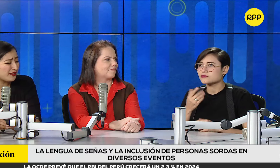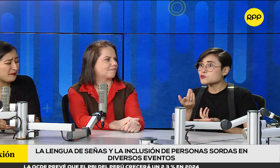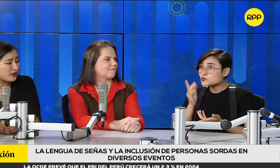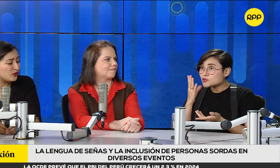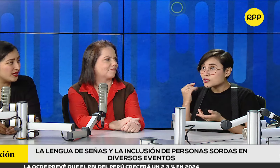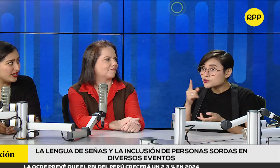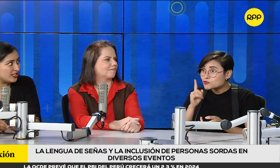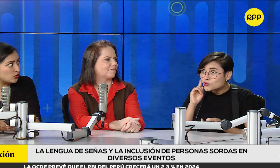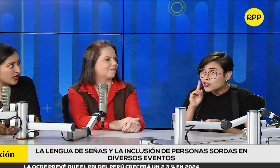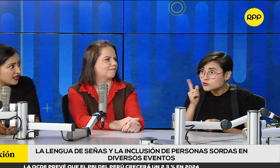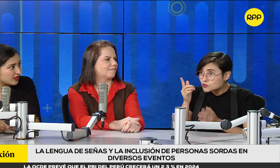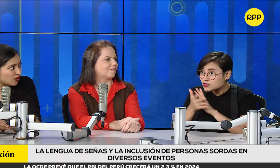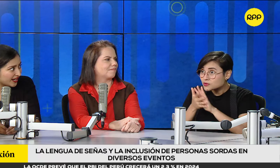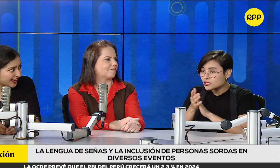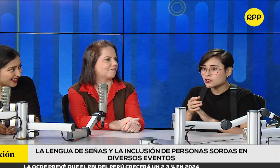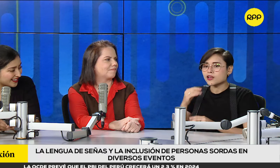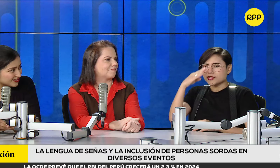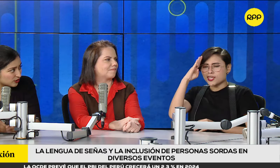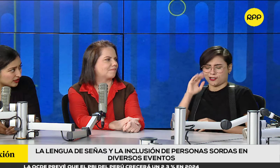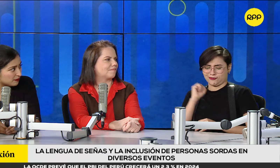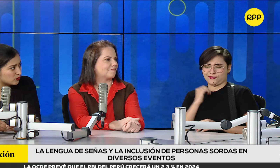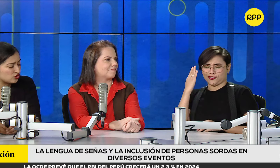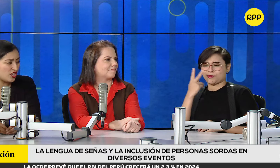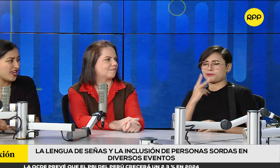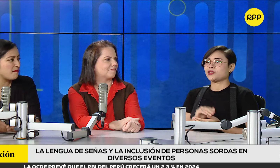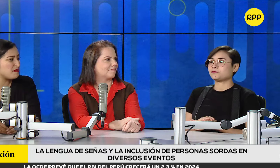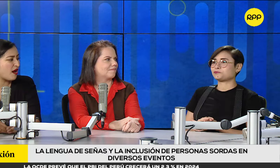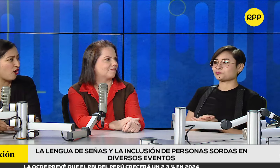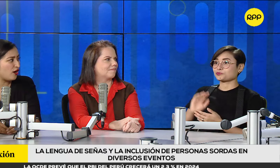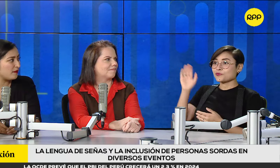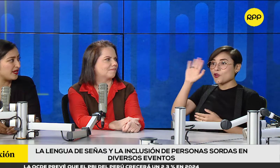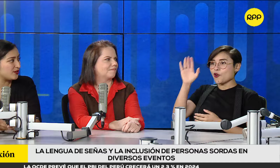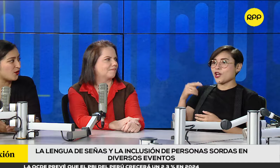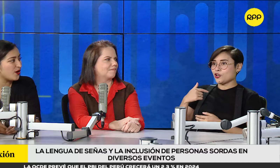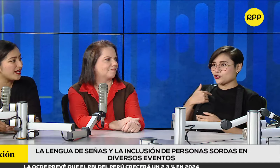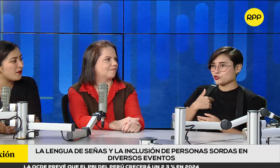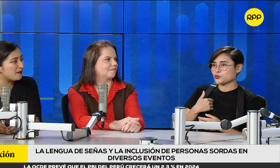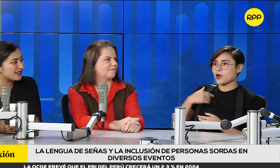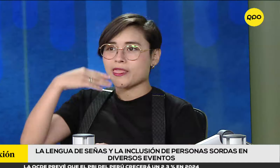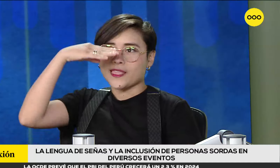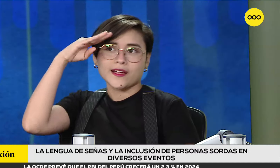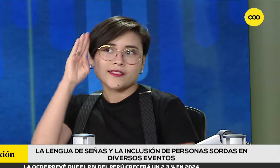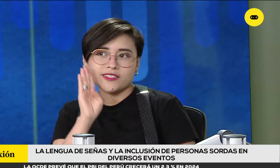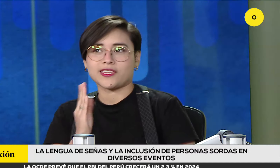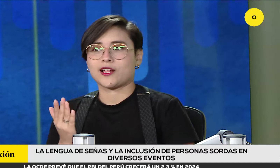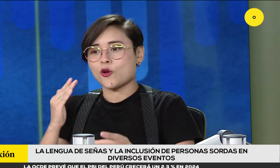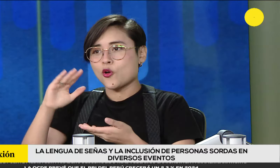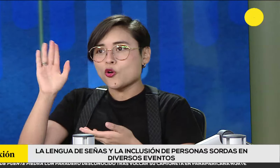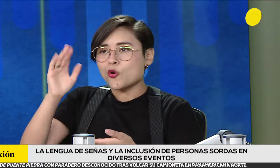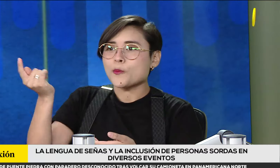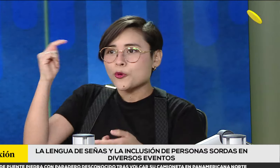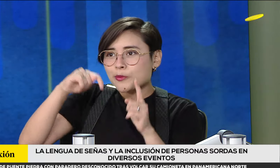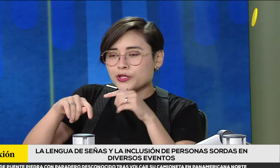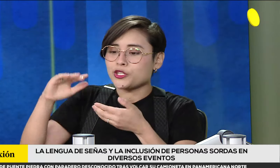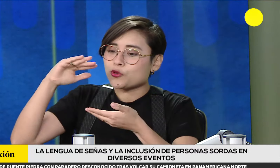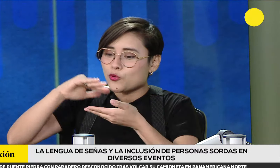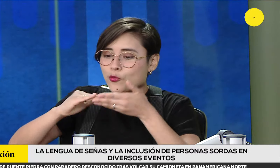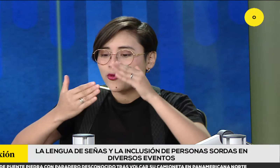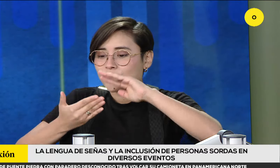del Perú. Y Noel le dijo, ¿qué? ¿Es sorda del Perú? Sí, ella es mi mejor amiga. Mira, yo con ella he compartido un concierto. Y ella en pleno live